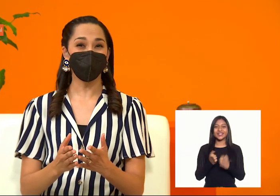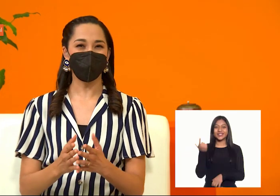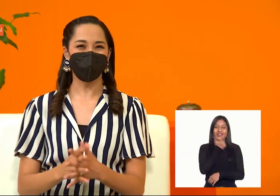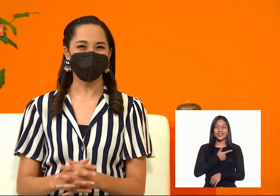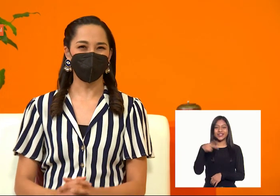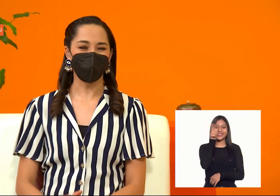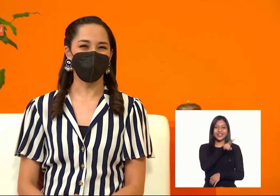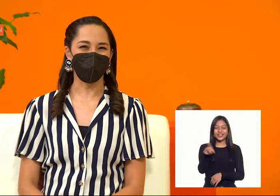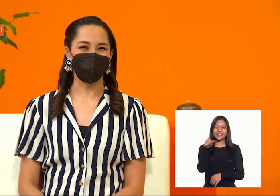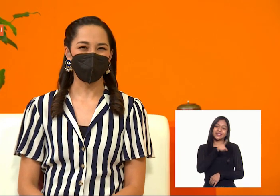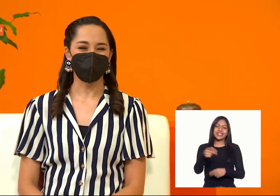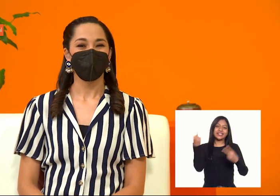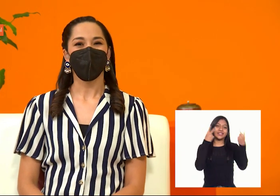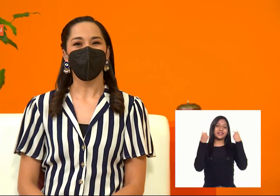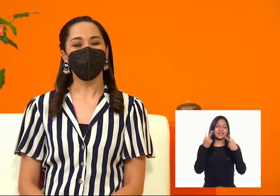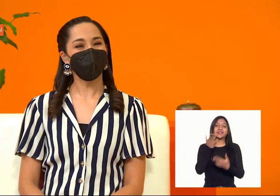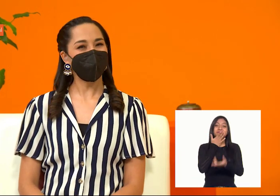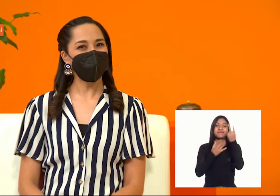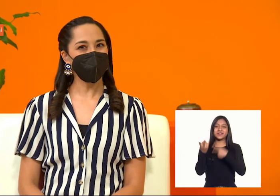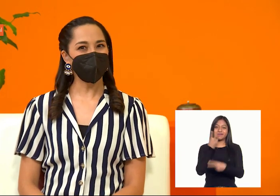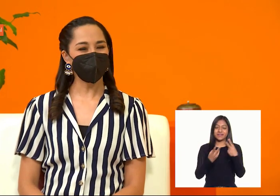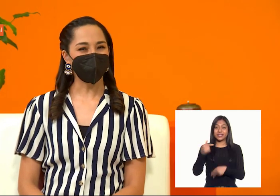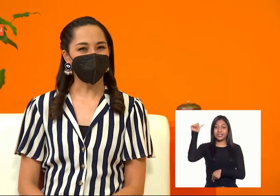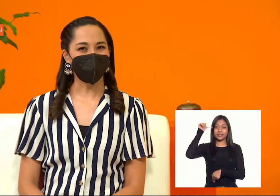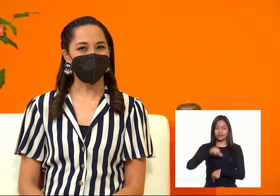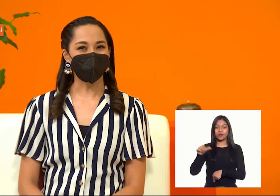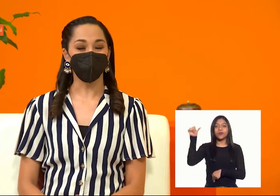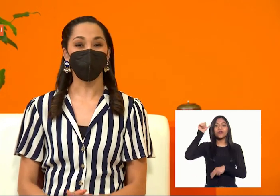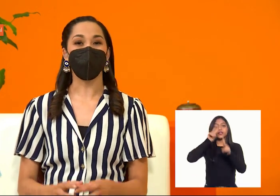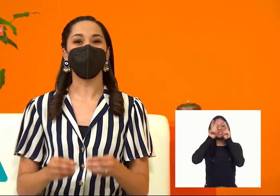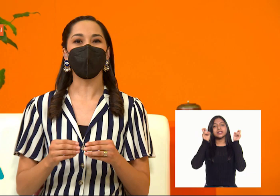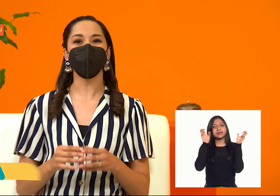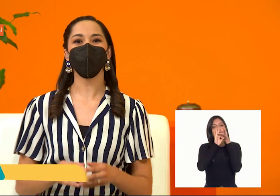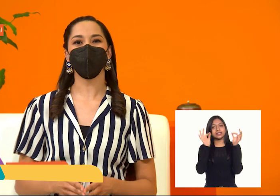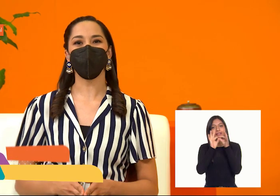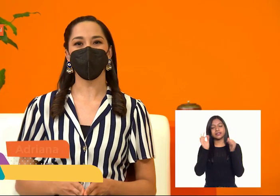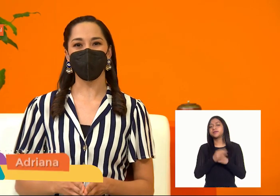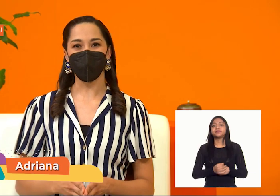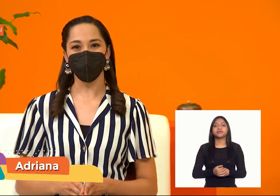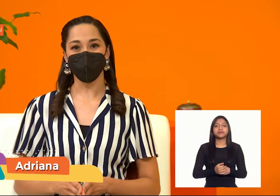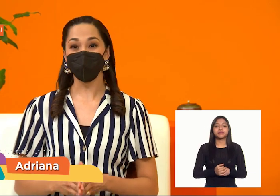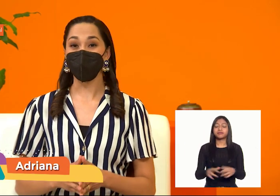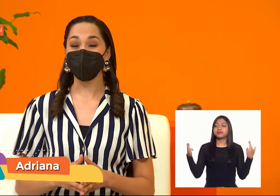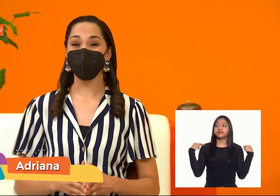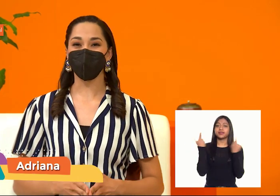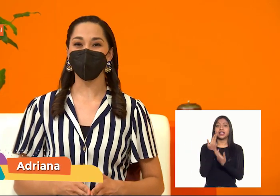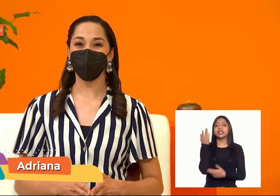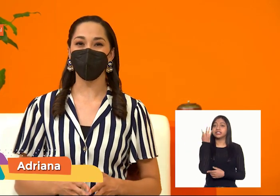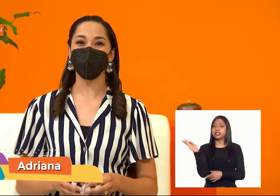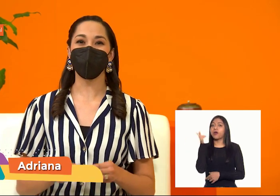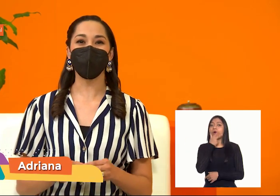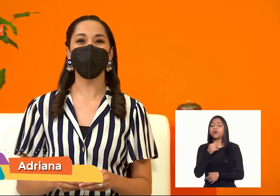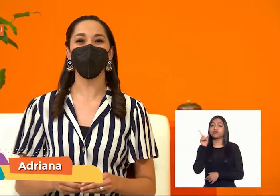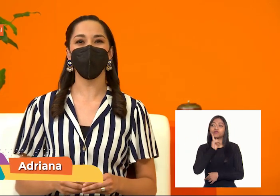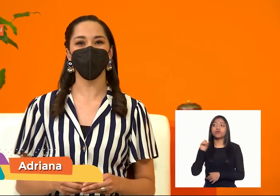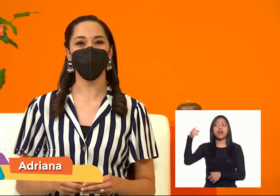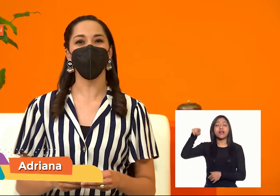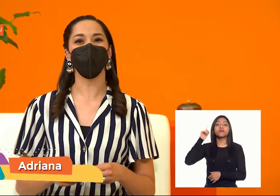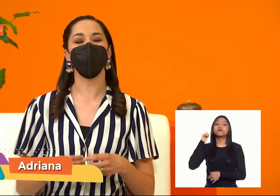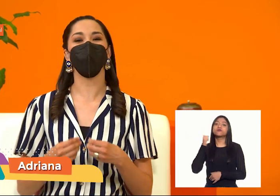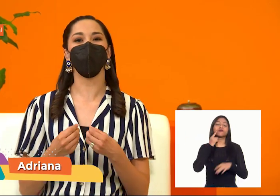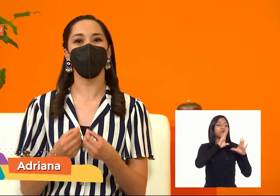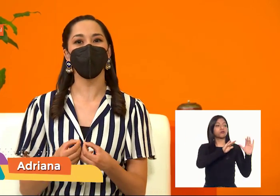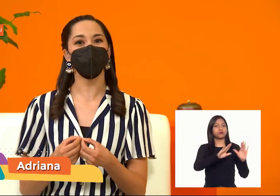Es un gusto darles la bienvenida. El día de hoy vamos a platicar sobre la función de maestras y maestros sordos en la